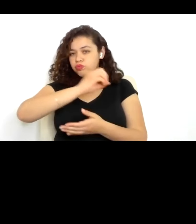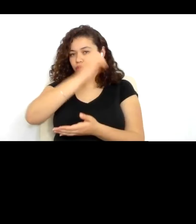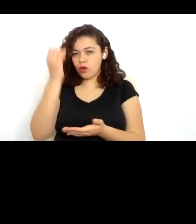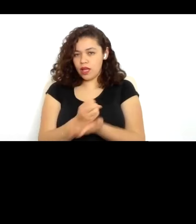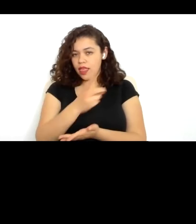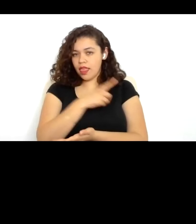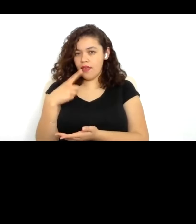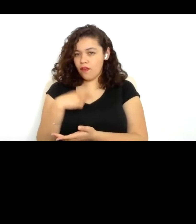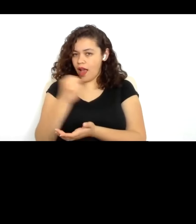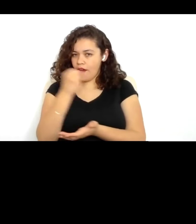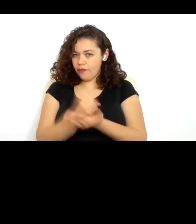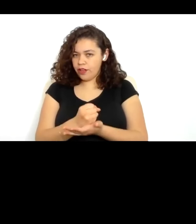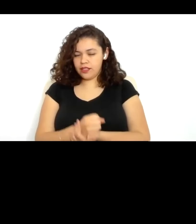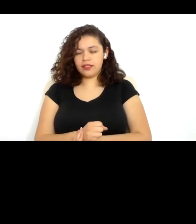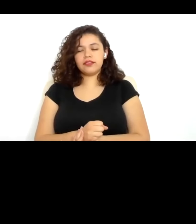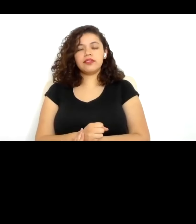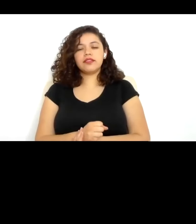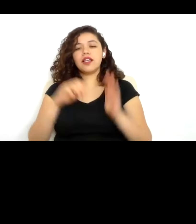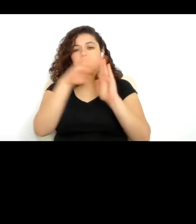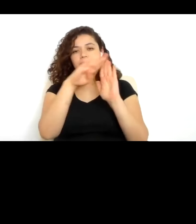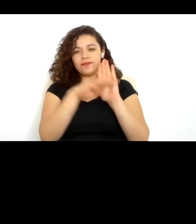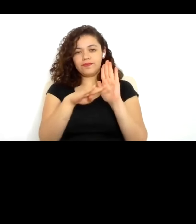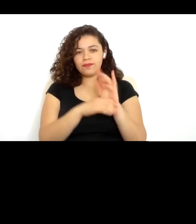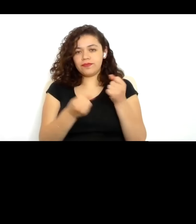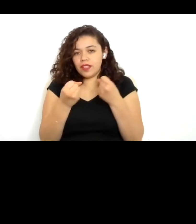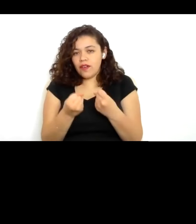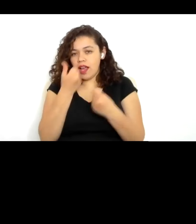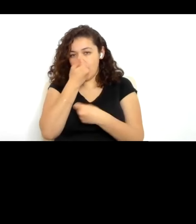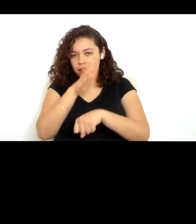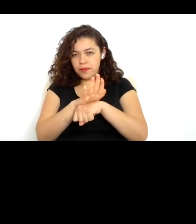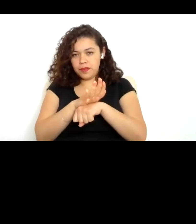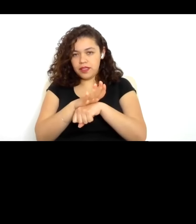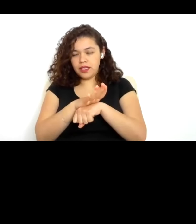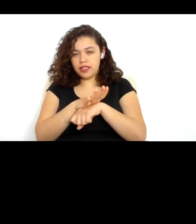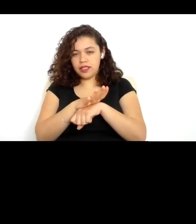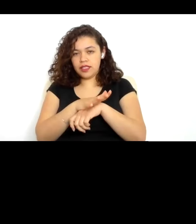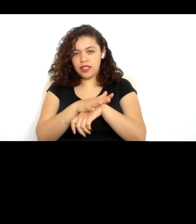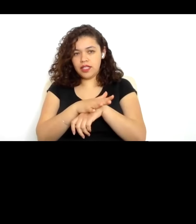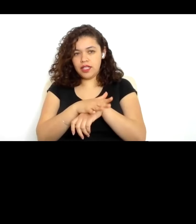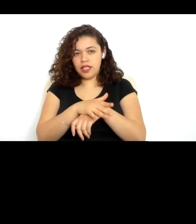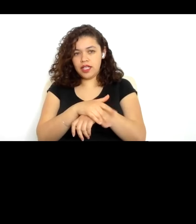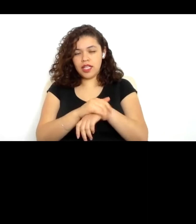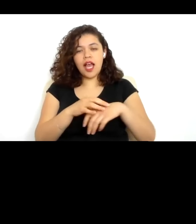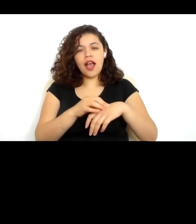estas medidas son medidas de seguridad administrativas, físicas y